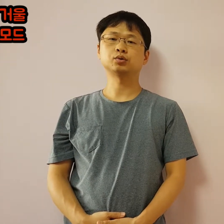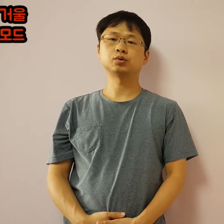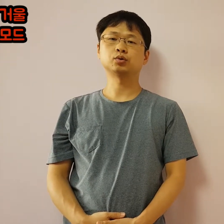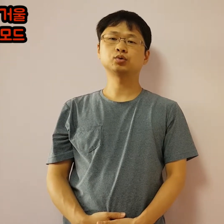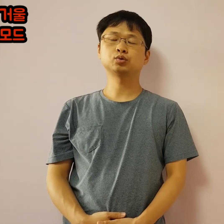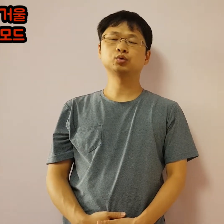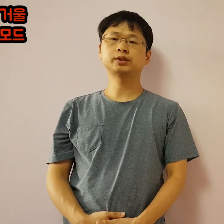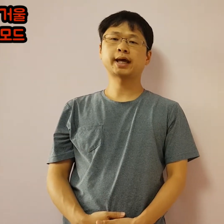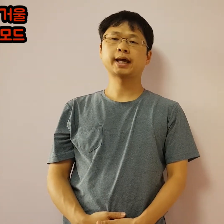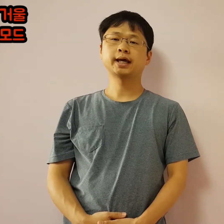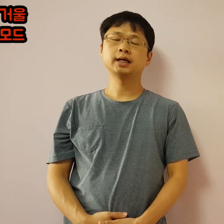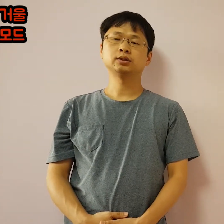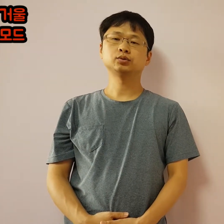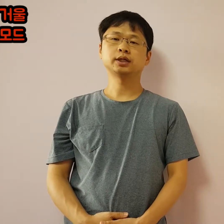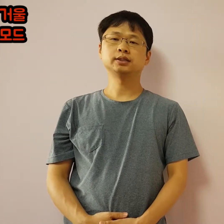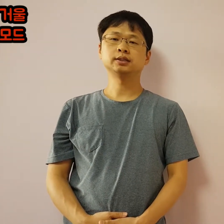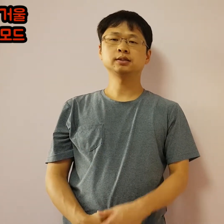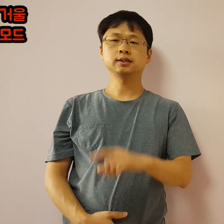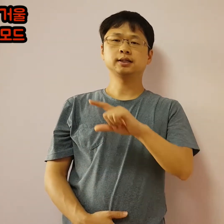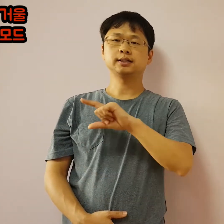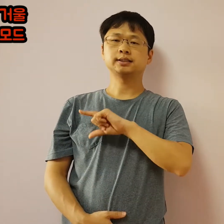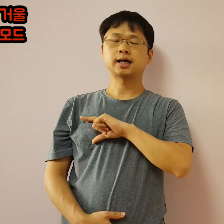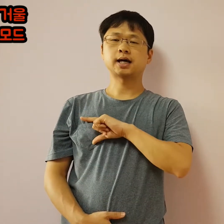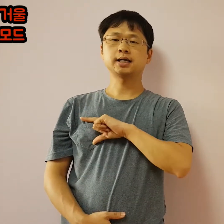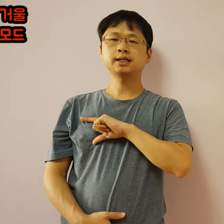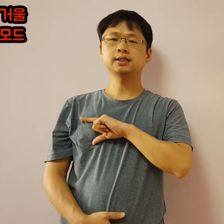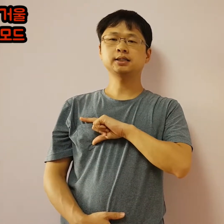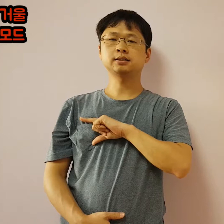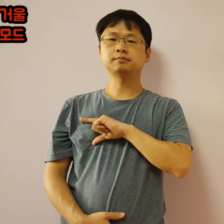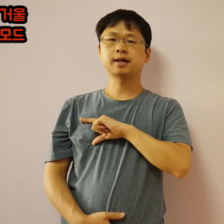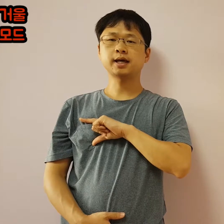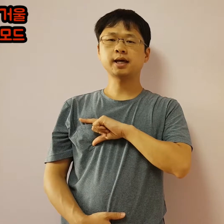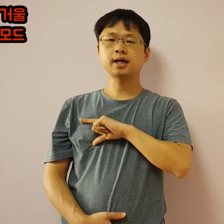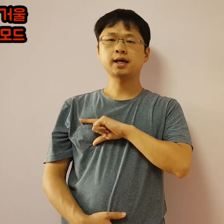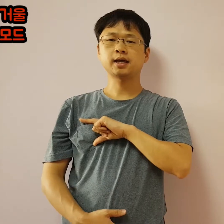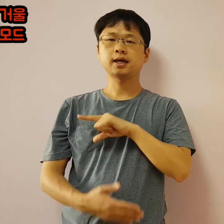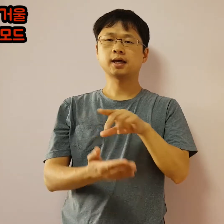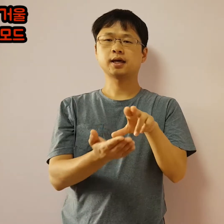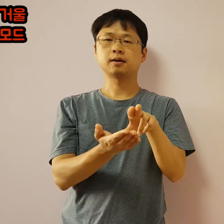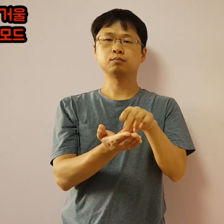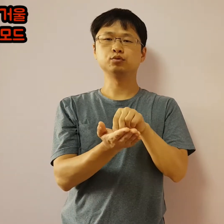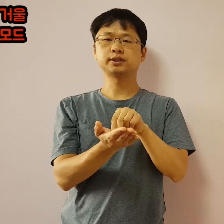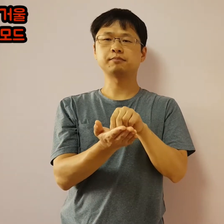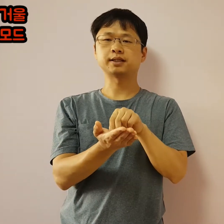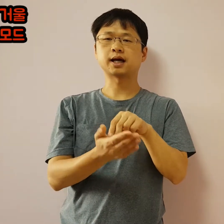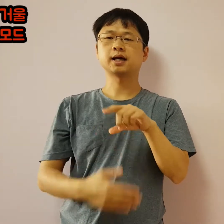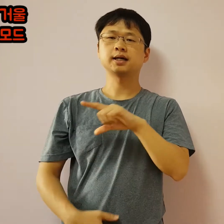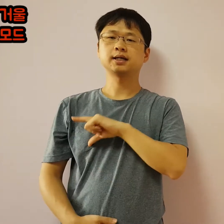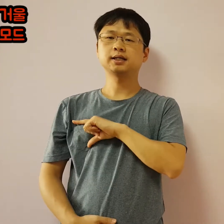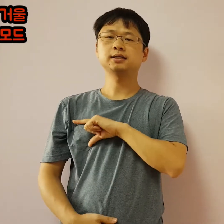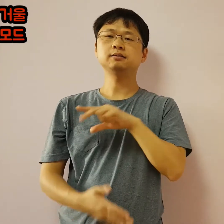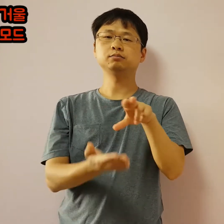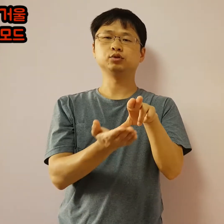수어로. 주제. 주제는 자, 이름의 문제입니다. 이름,